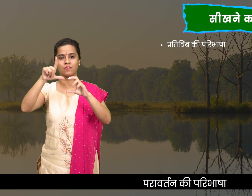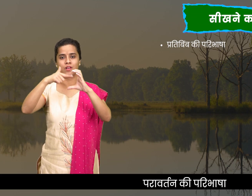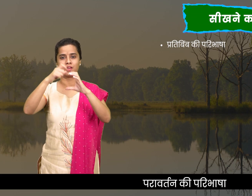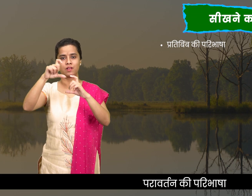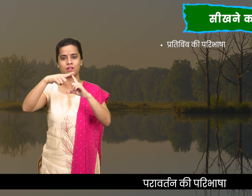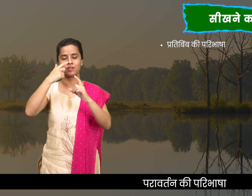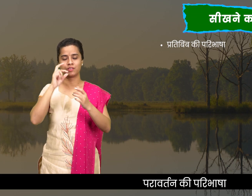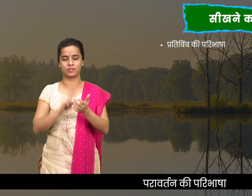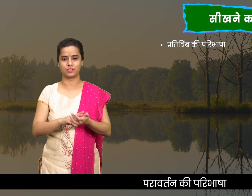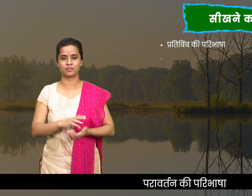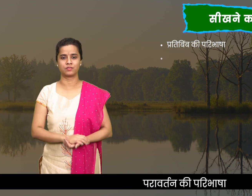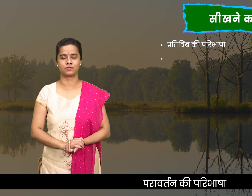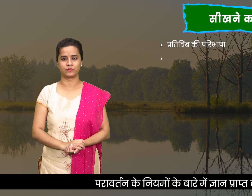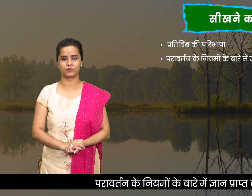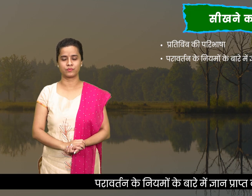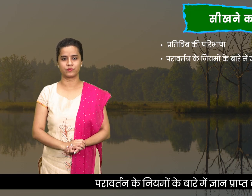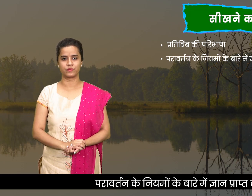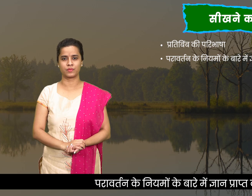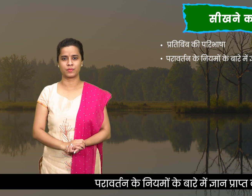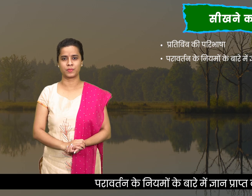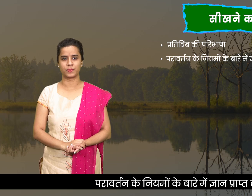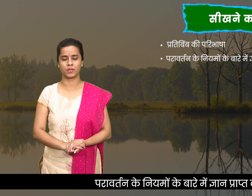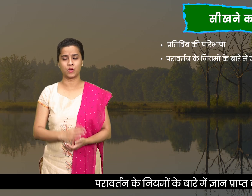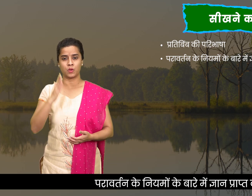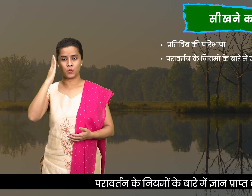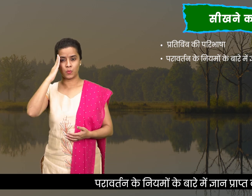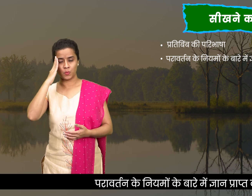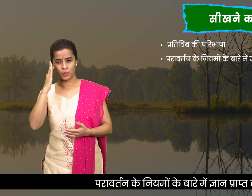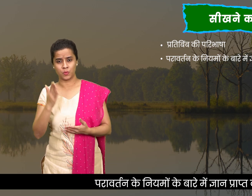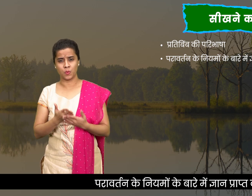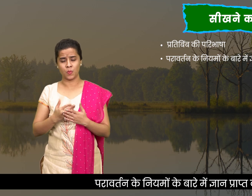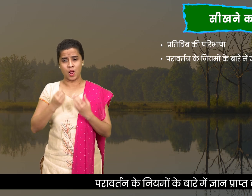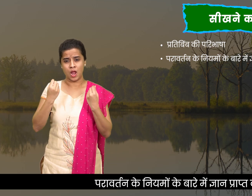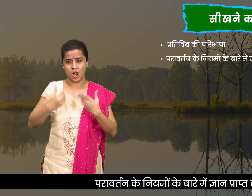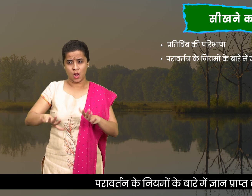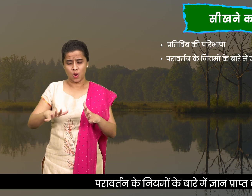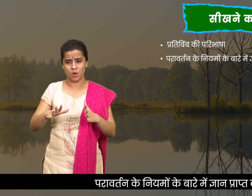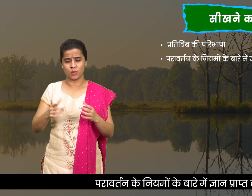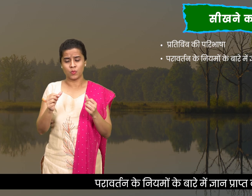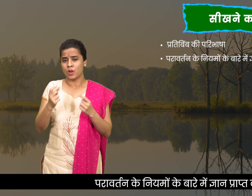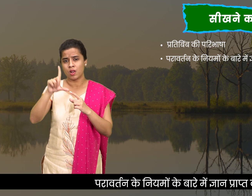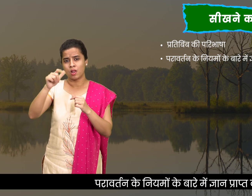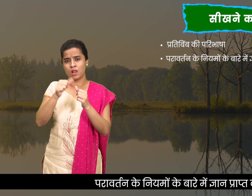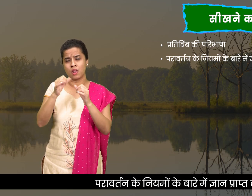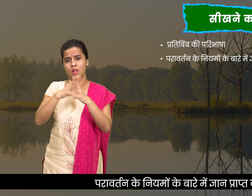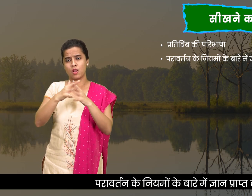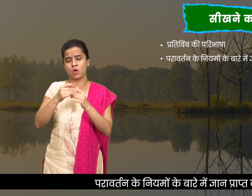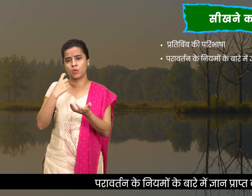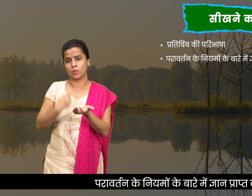परावर्तन की परिभाषा। परावर्तन के नियमों के बारे में ज्ञान प्राप्त करना।